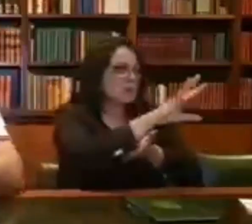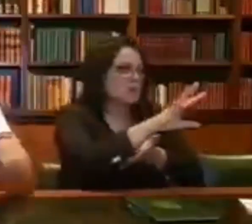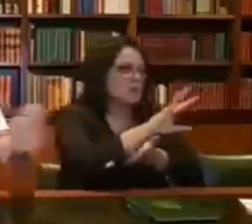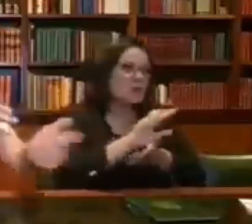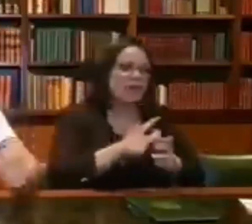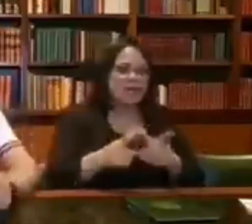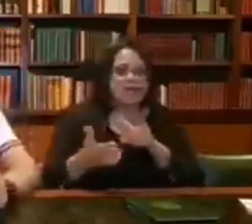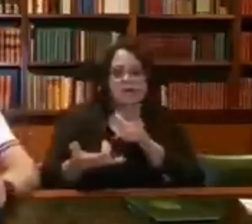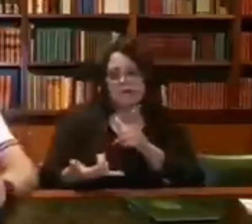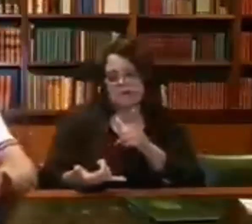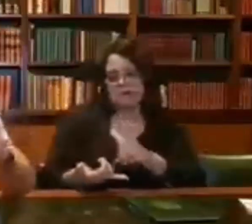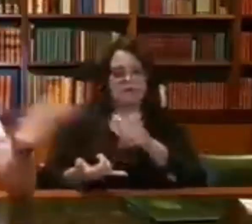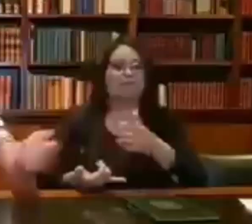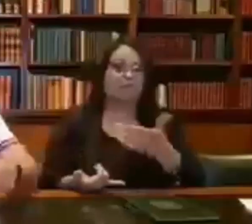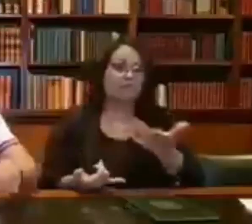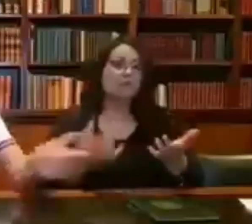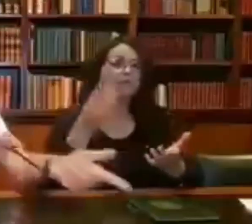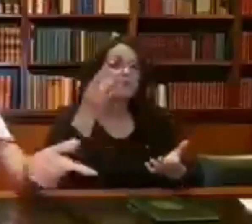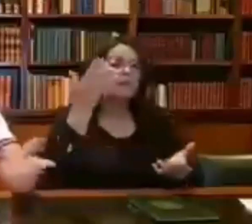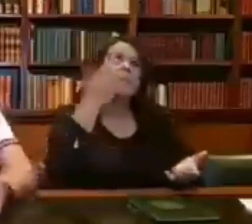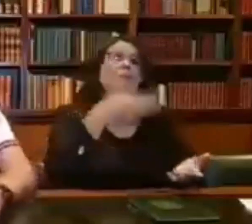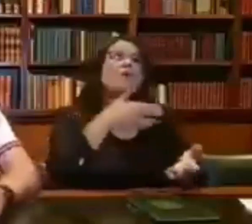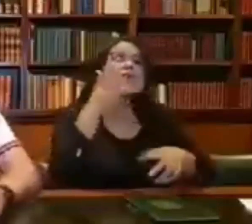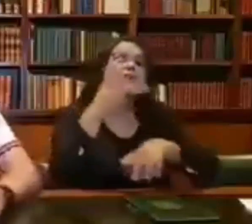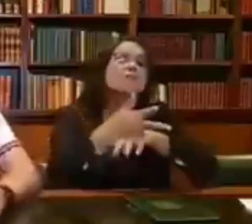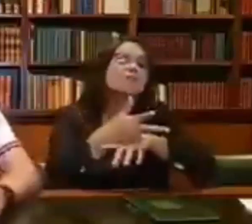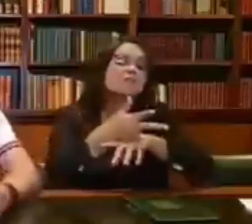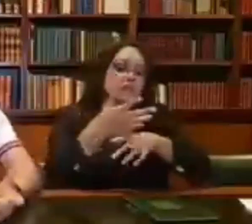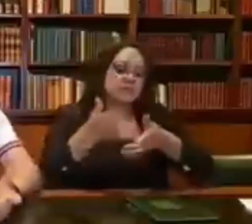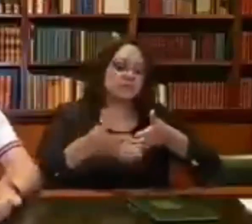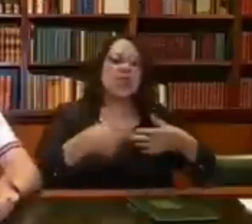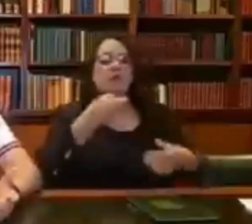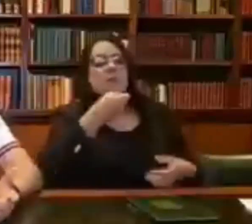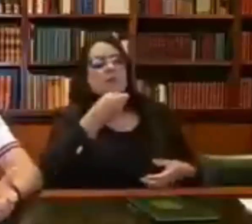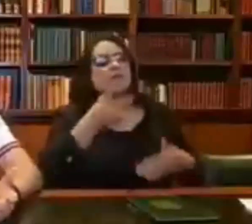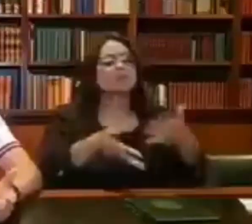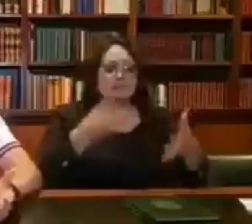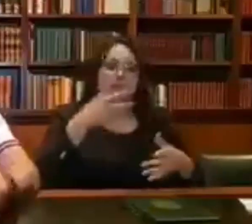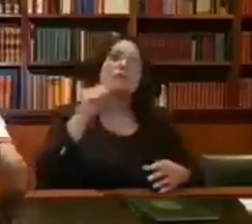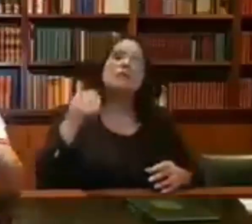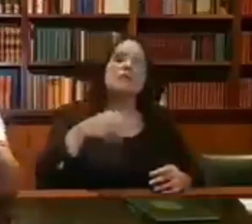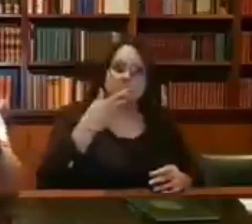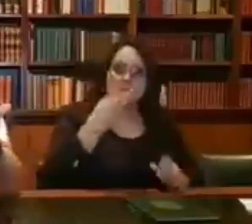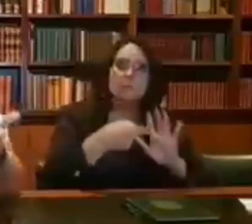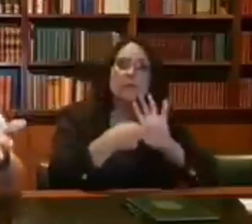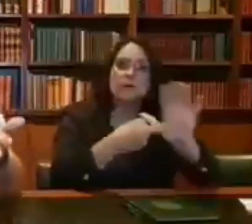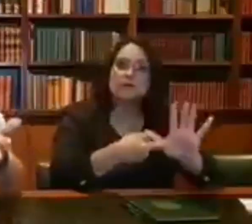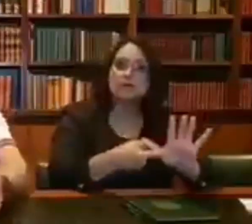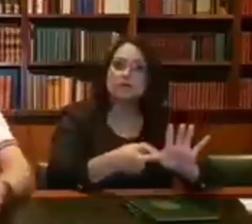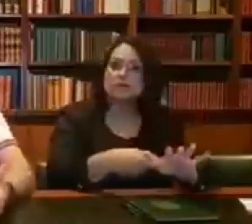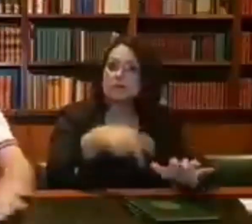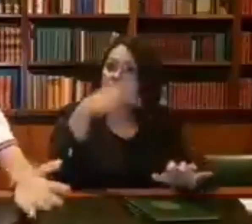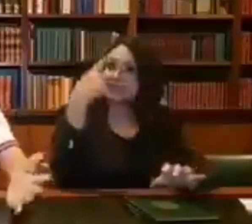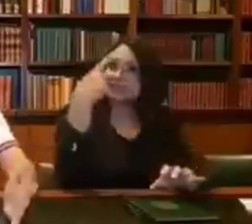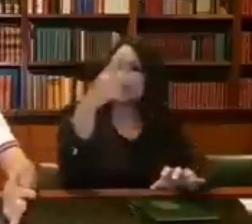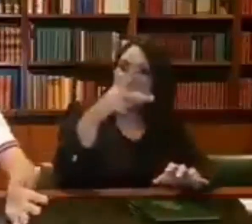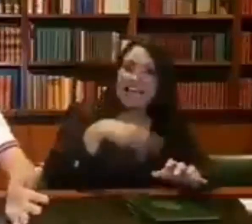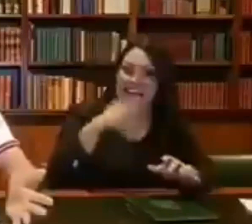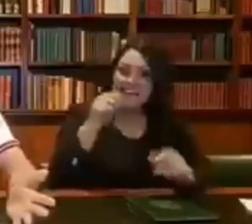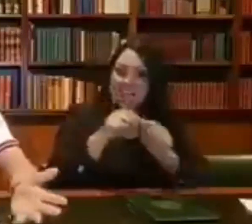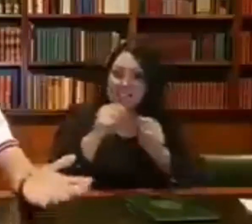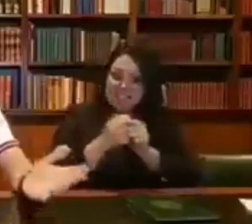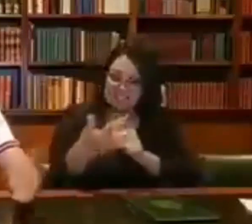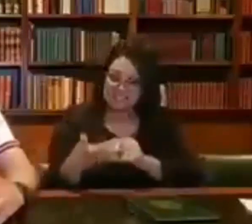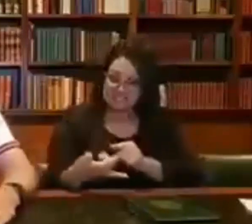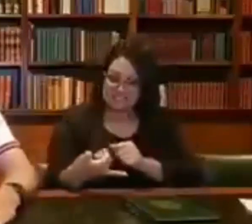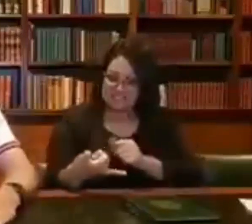passei um vídeo para essa pessoa, ela printou e mostrou o print, não mostrou o vídeo em si. Até o vídeo que está no print dela não tem